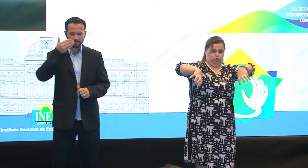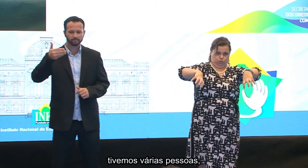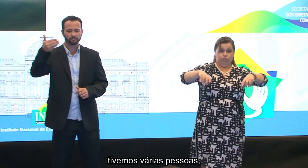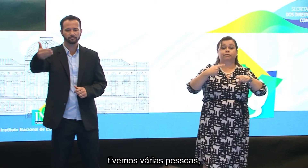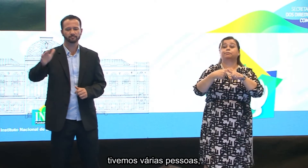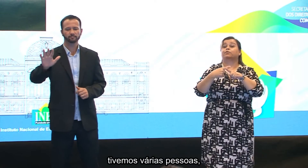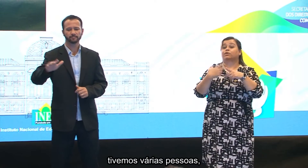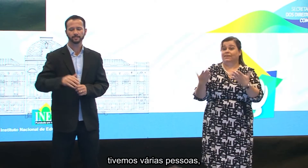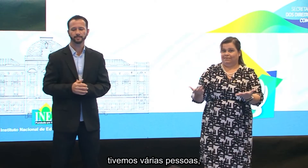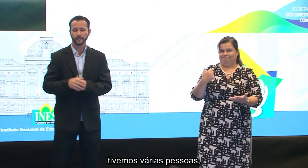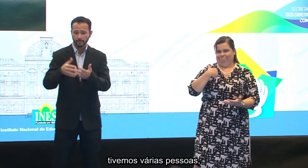várias pessoas.